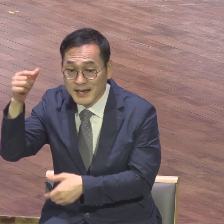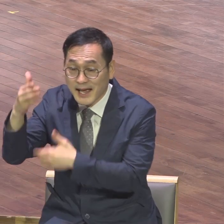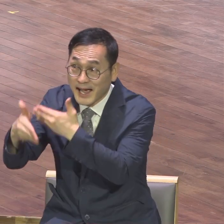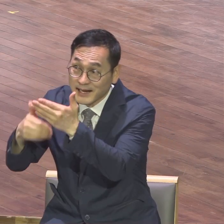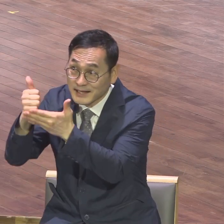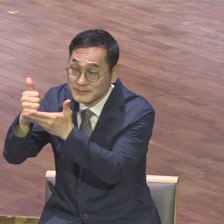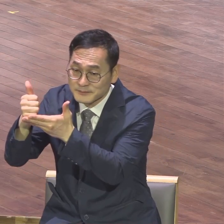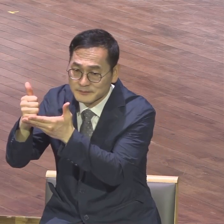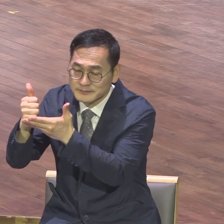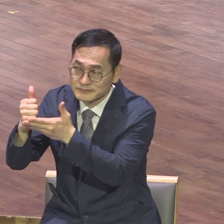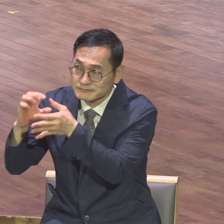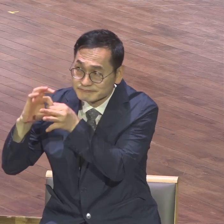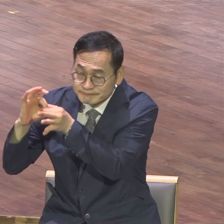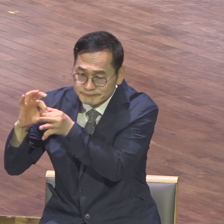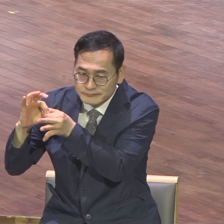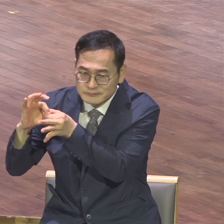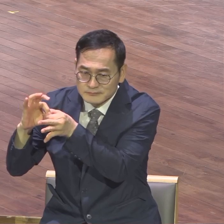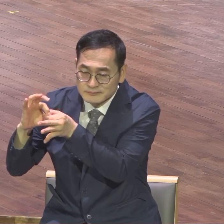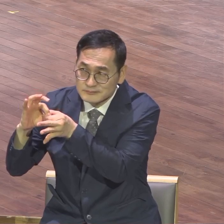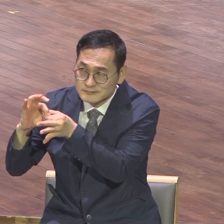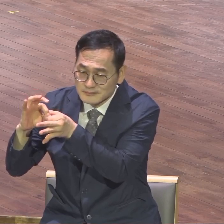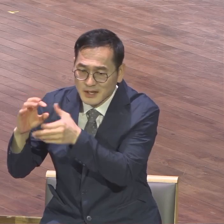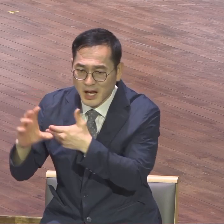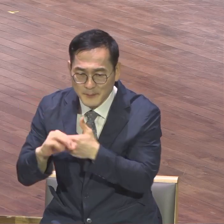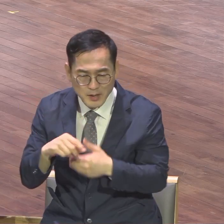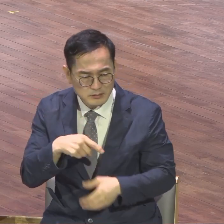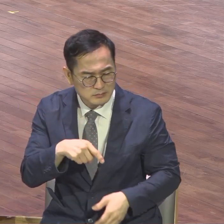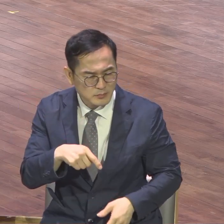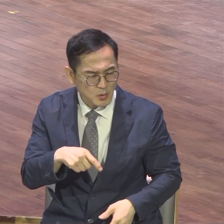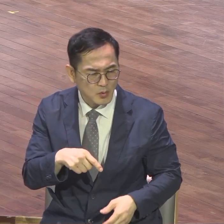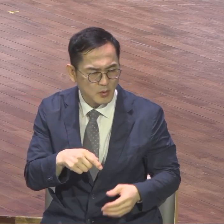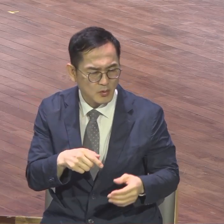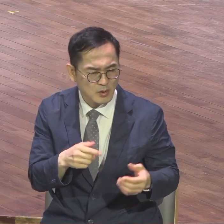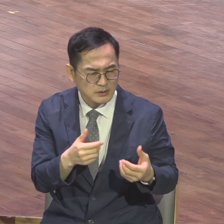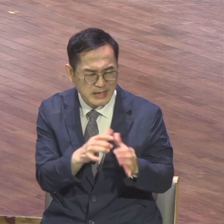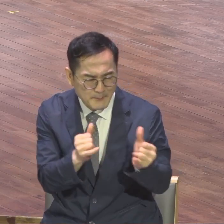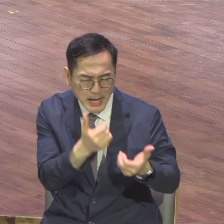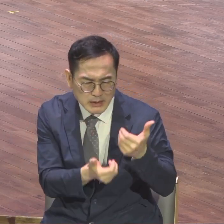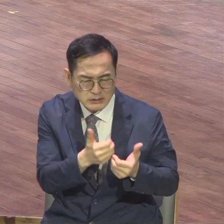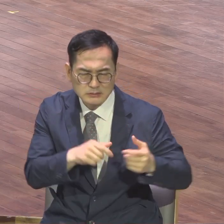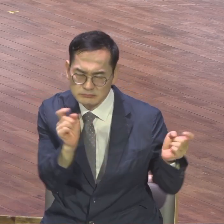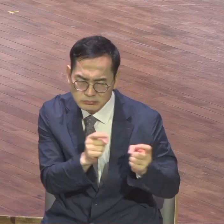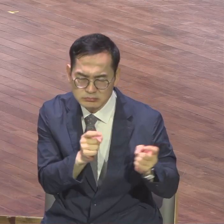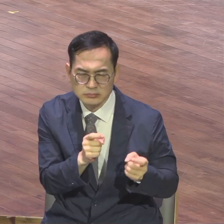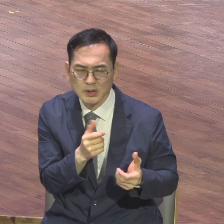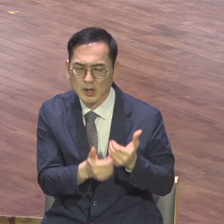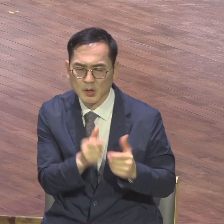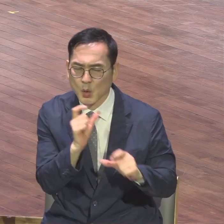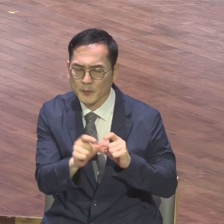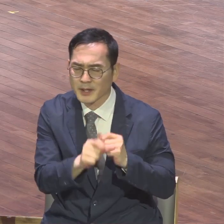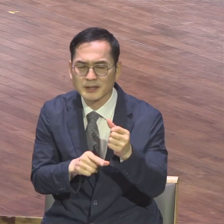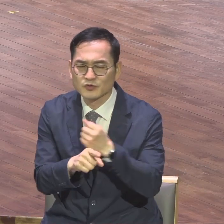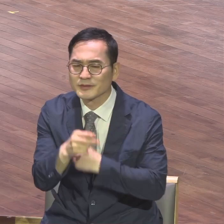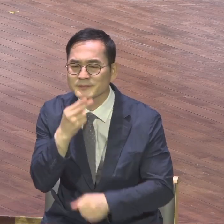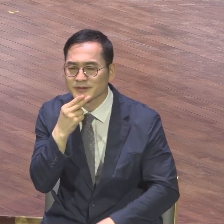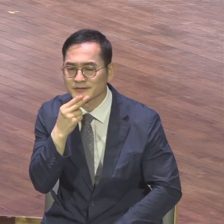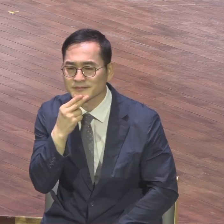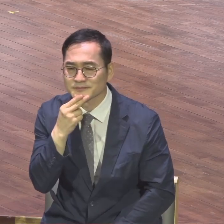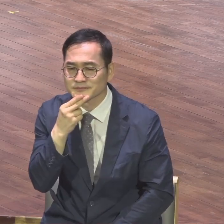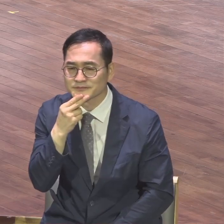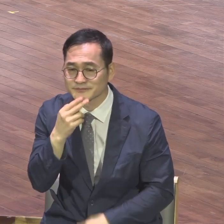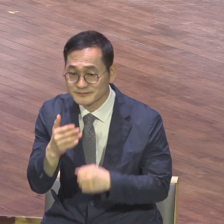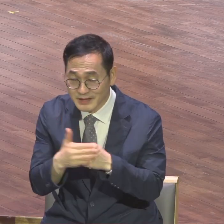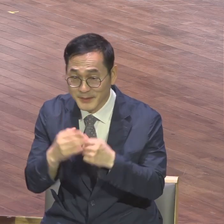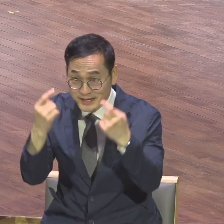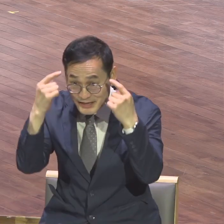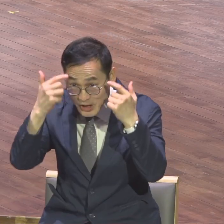가지고 있기만 하면 고민할 이유가 전혀 없다. 자, 우리는 영적인 눈을 열어야 됩니다. 영적인